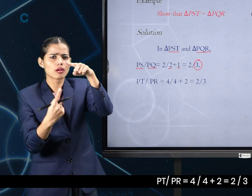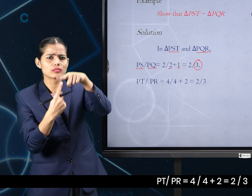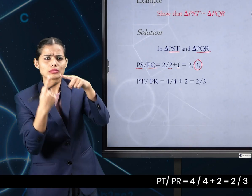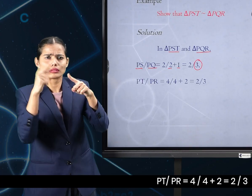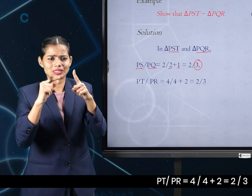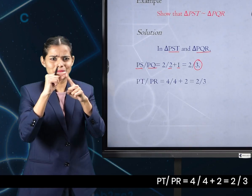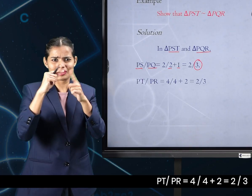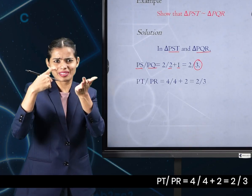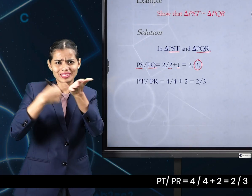equal 2/3.